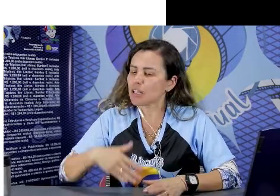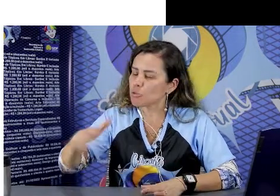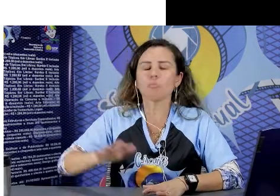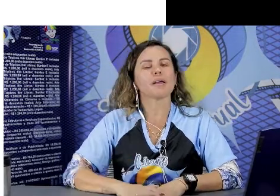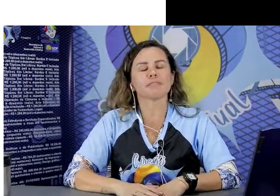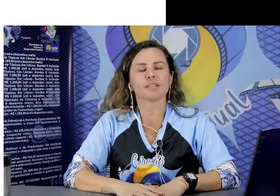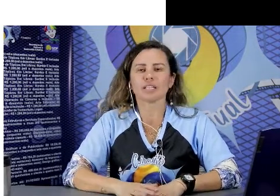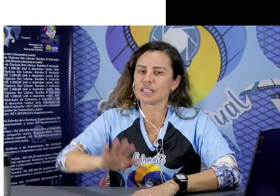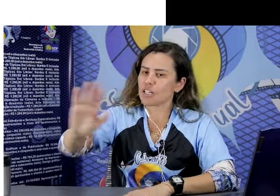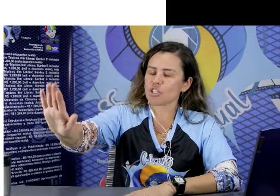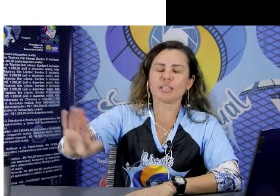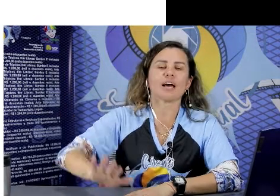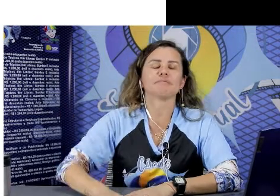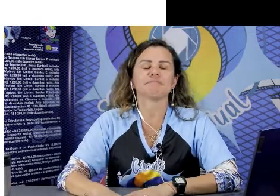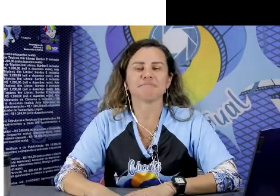tudo bem, deixa ele lá.